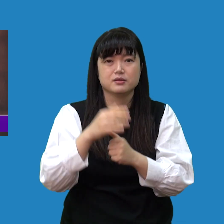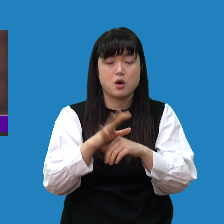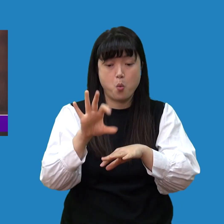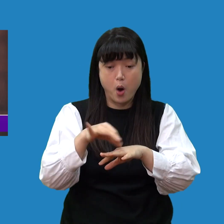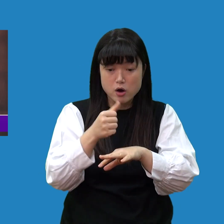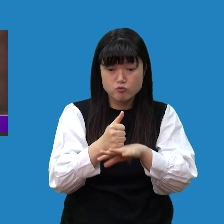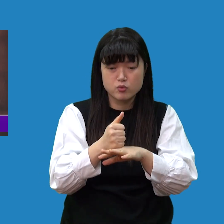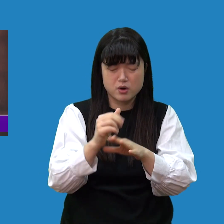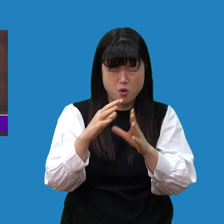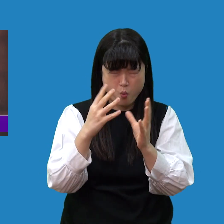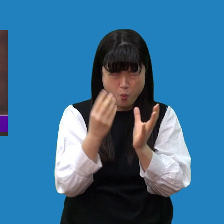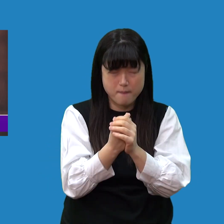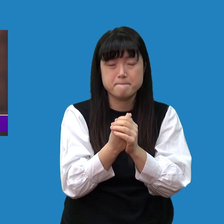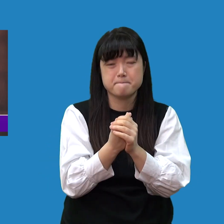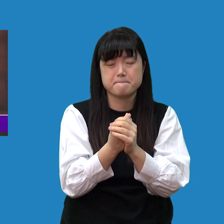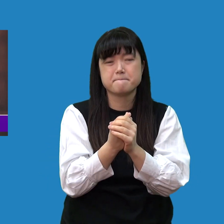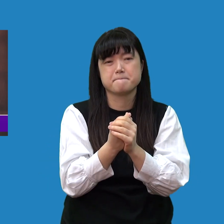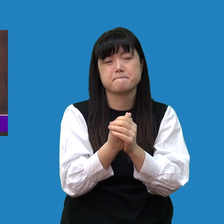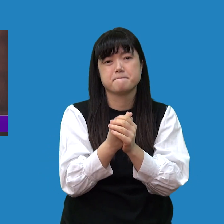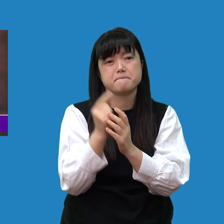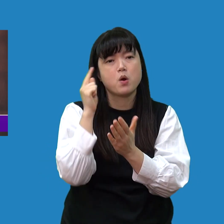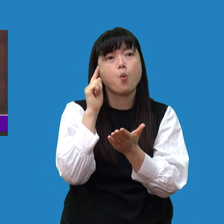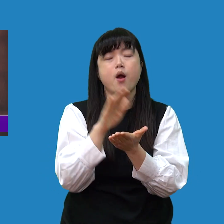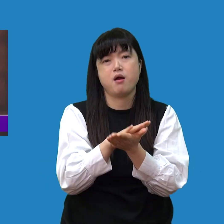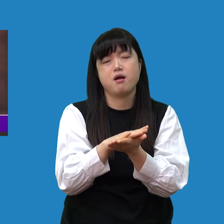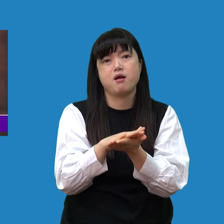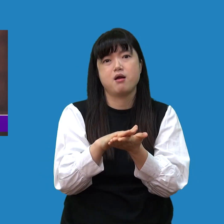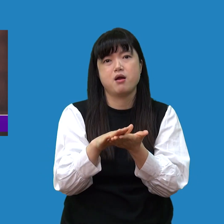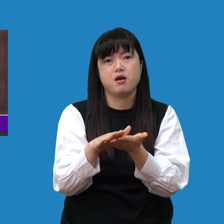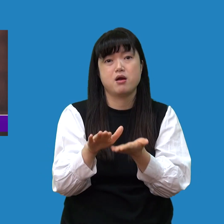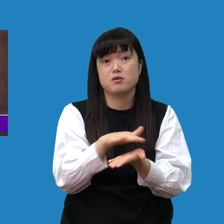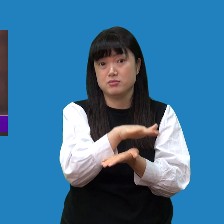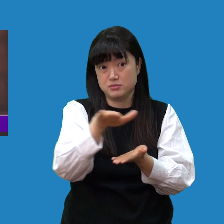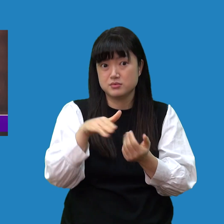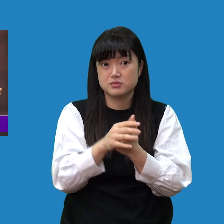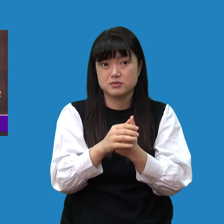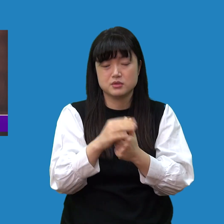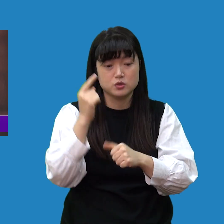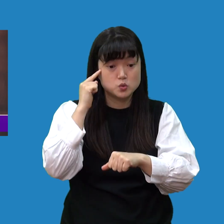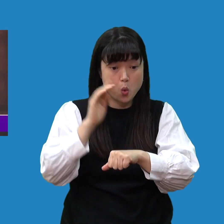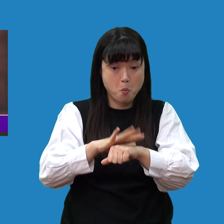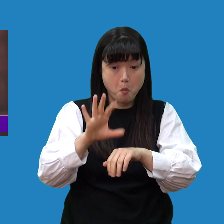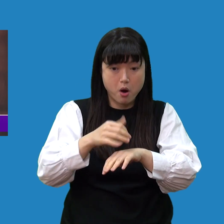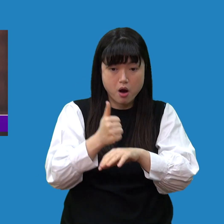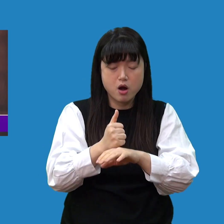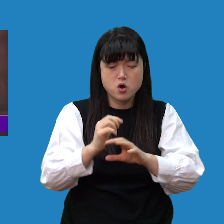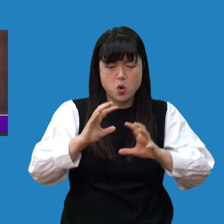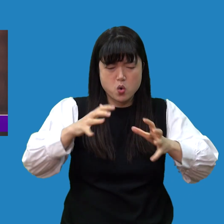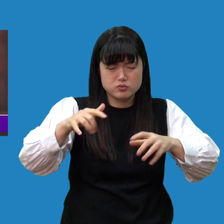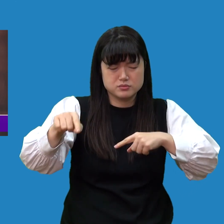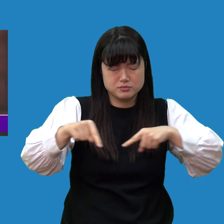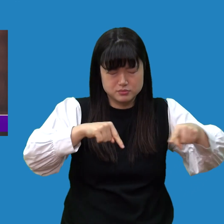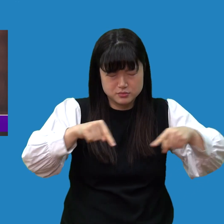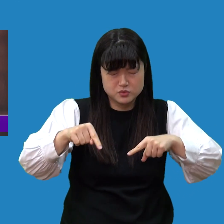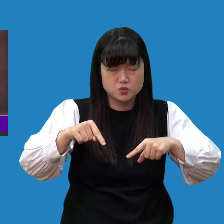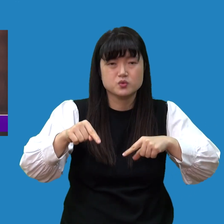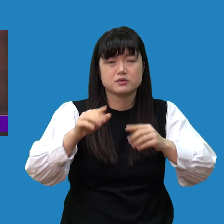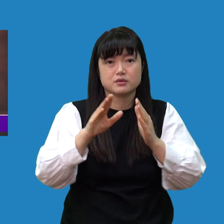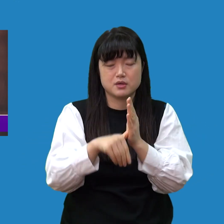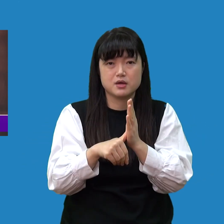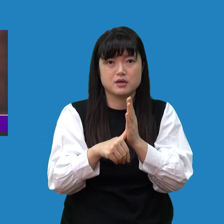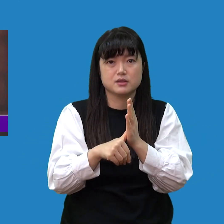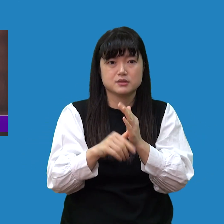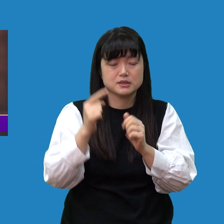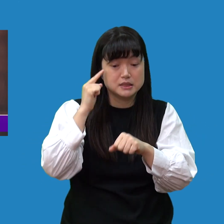영광스러움, 완벽한 평화. 이미 우리는 솔로몬이 열국을 다스린 통치에서 그의